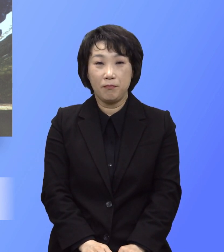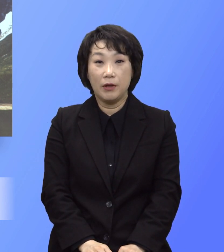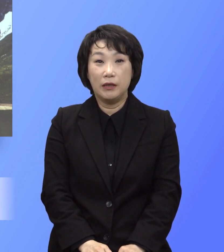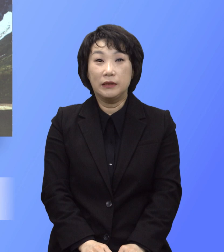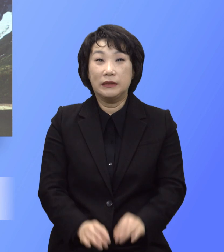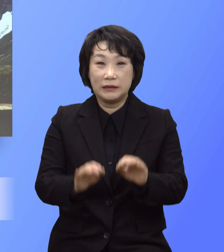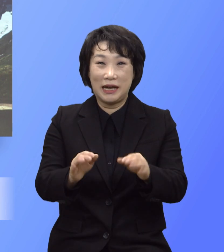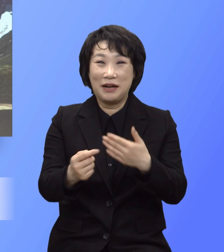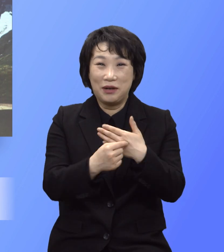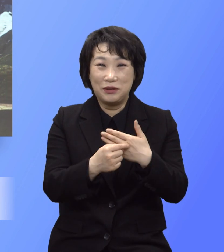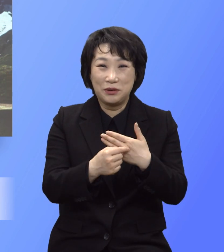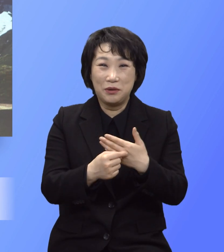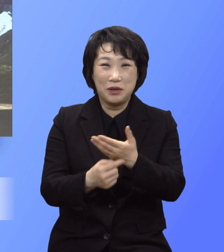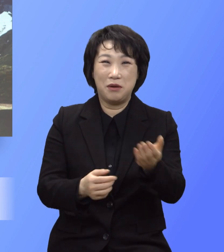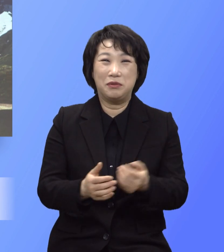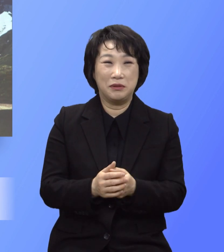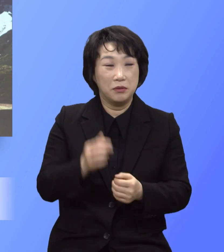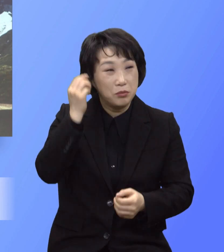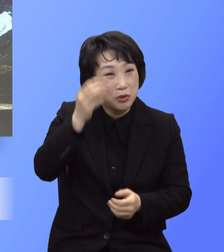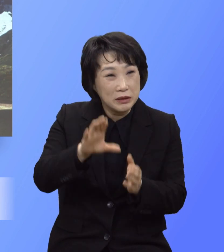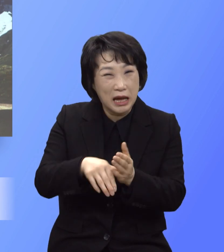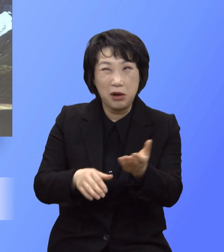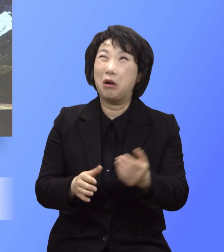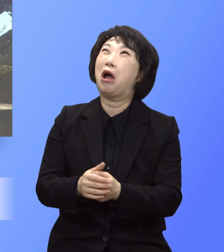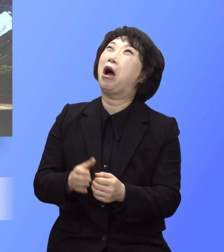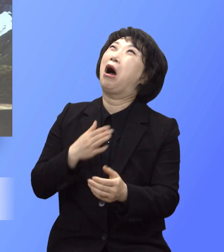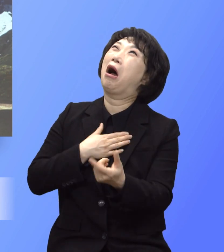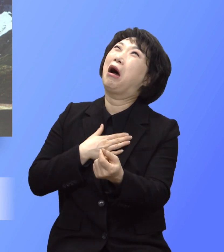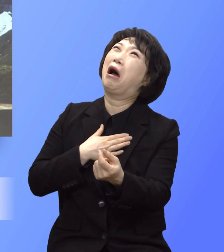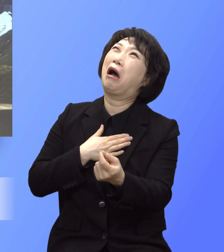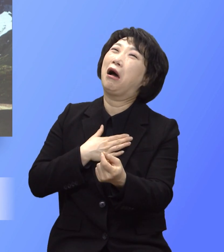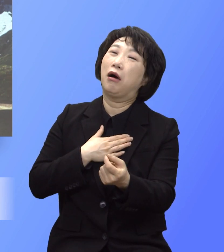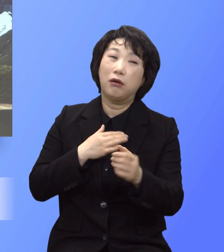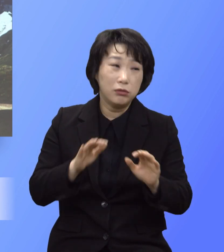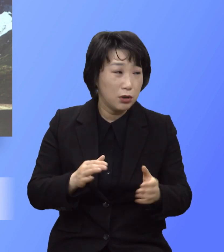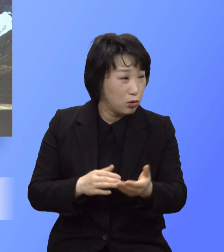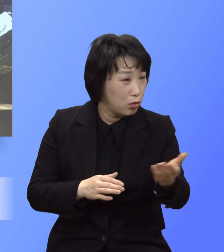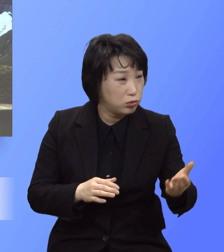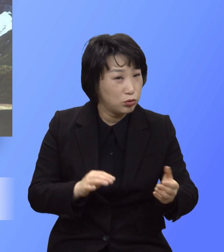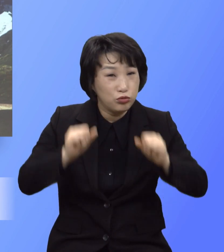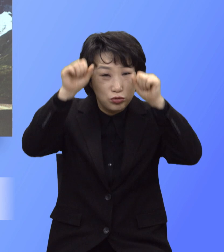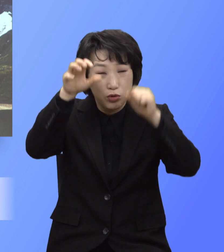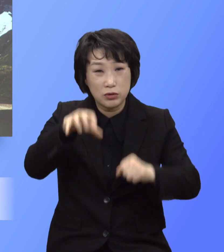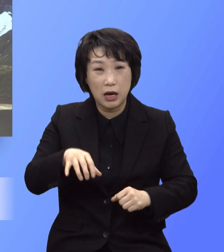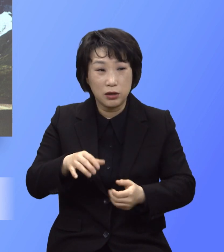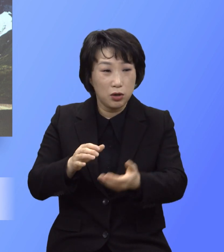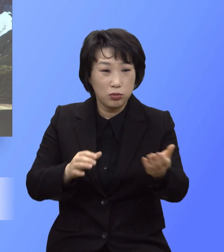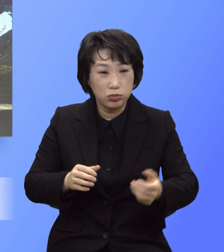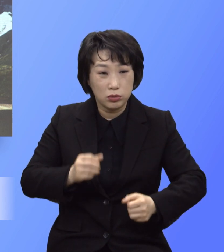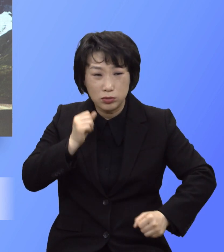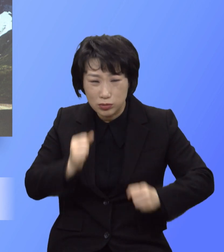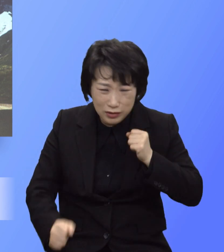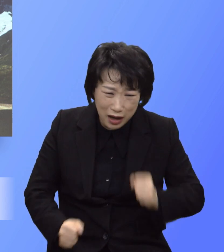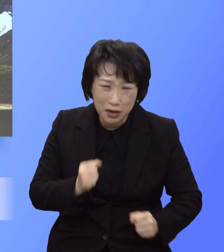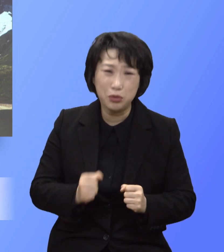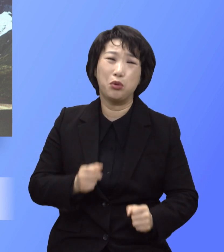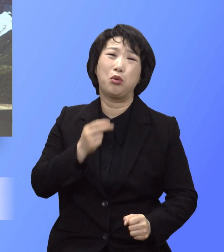예, 말로 물으면 있대요. 그런데 왜 운동량에서 달리지 않느냐